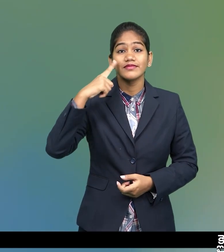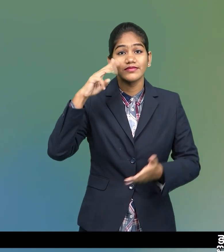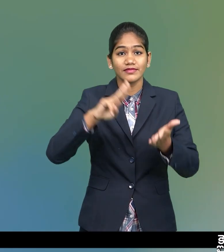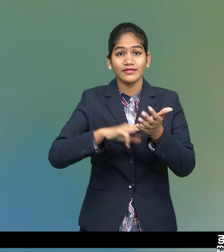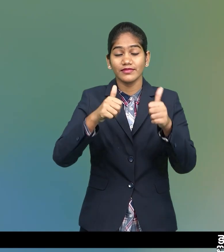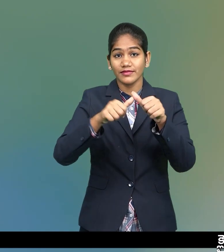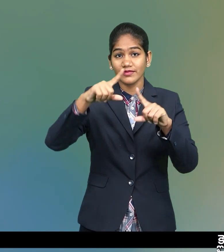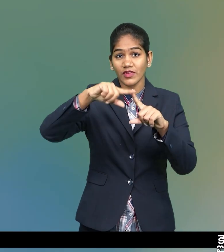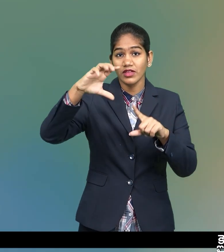క్లైమాటోగ్రాఫ్లు.